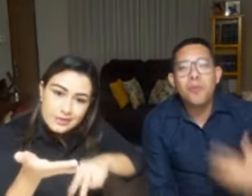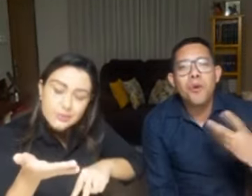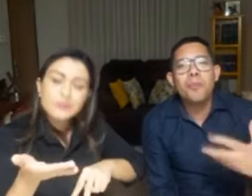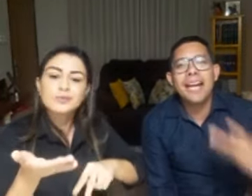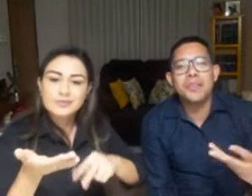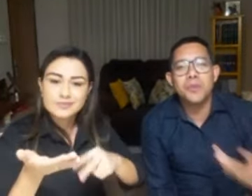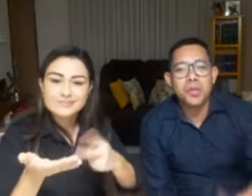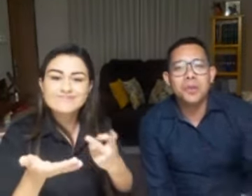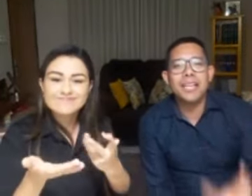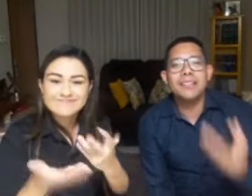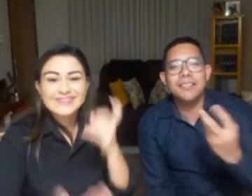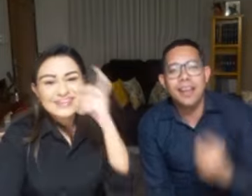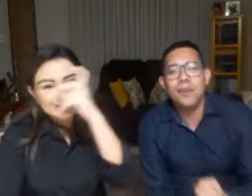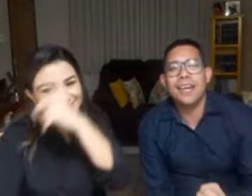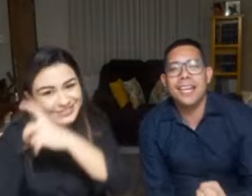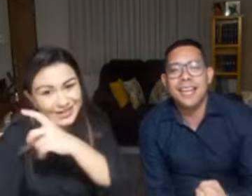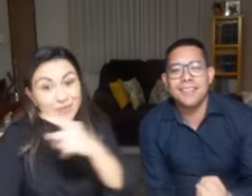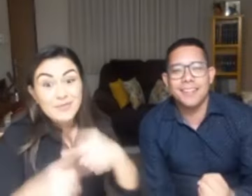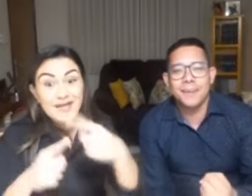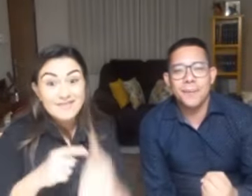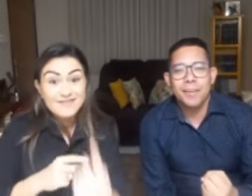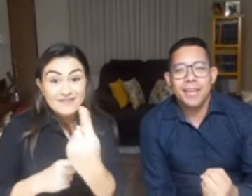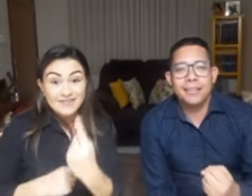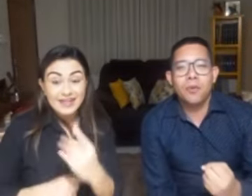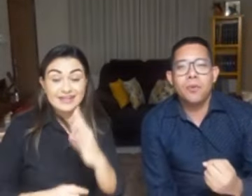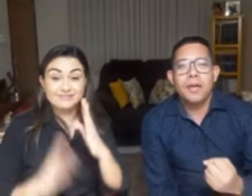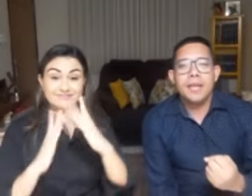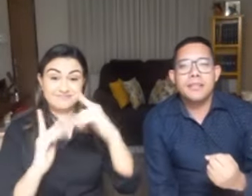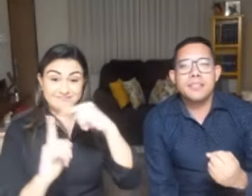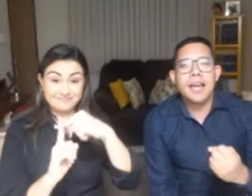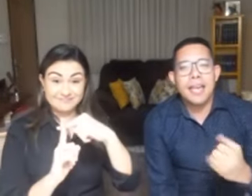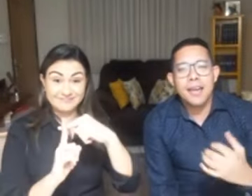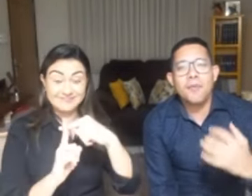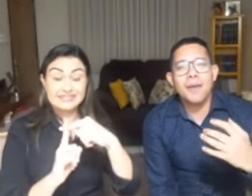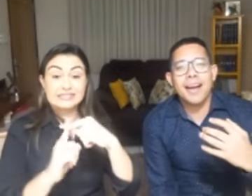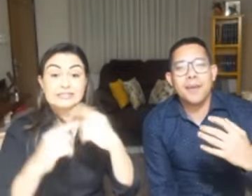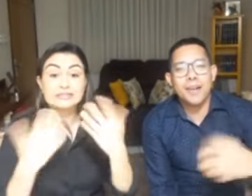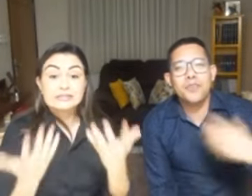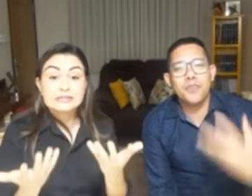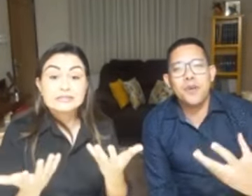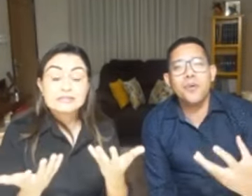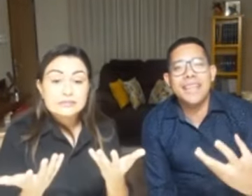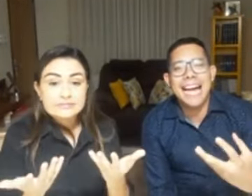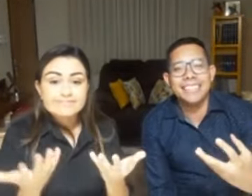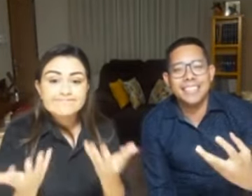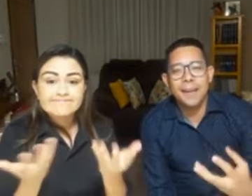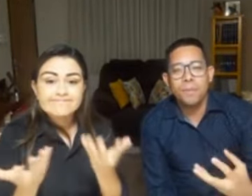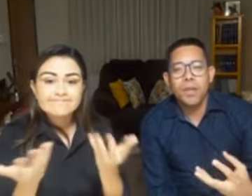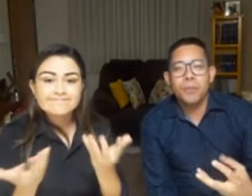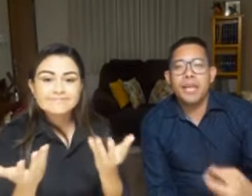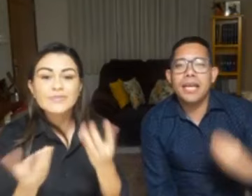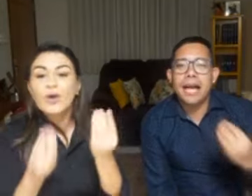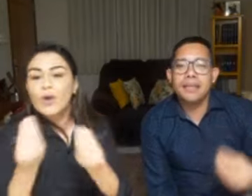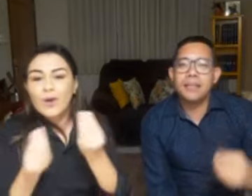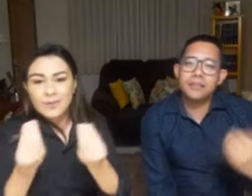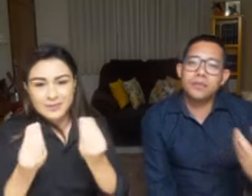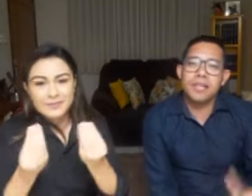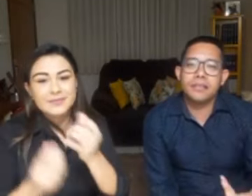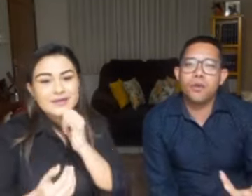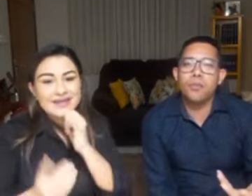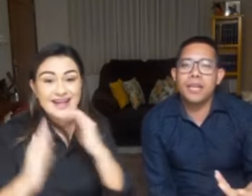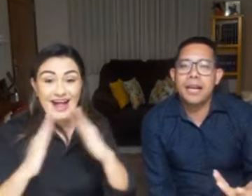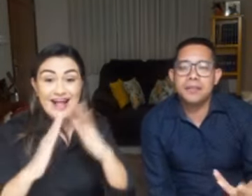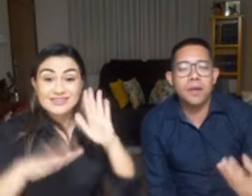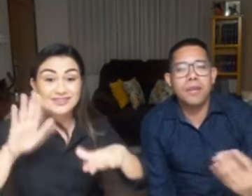é um complicador quando eles chegam na igreja. Então, esse já é uma dificuldade, né? Porque em casa eles não têm